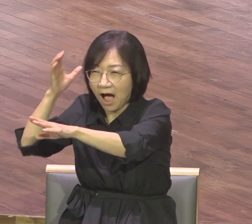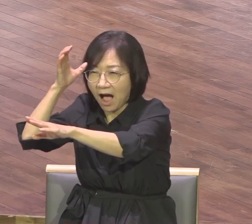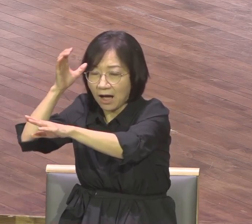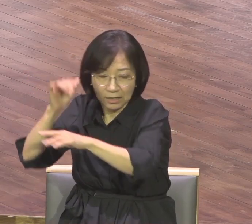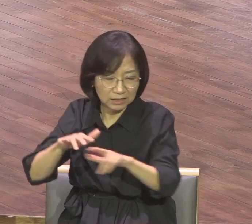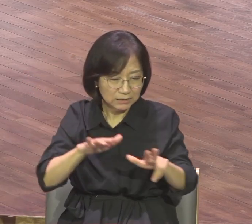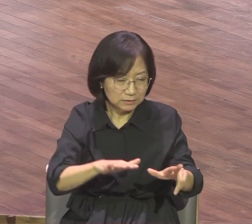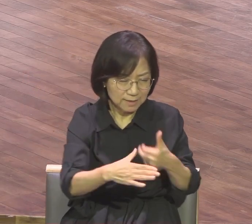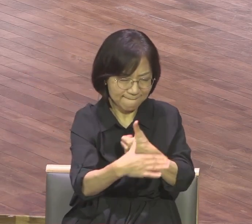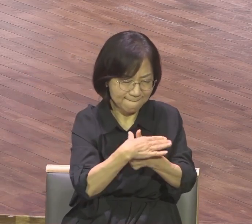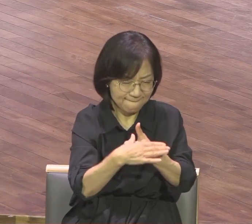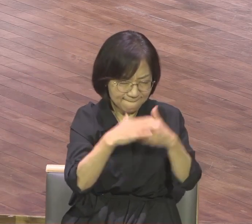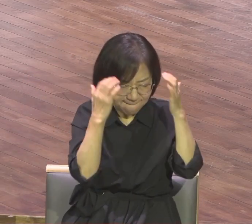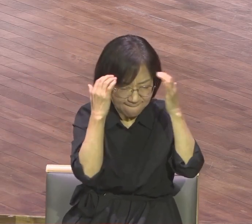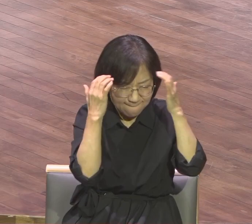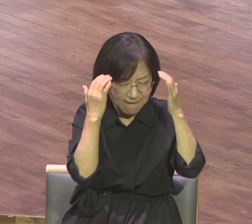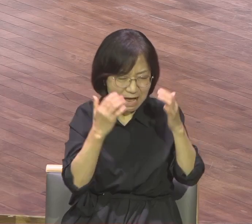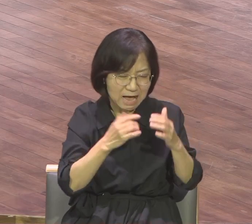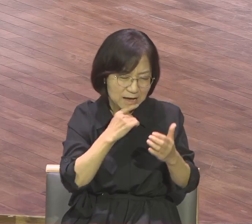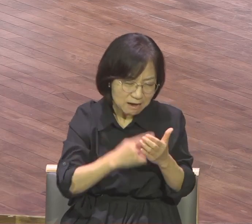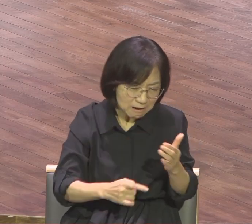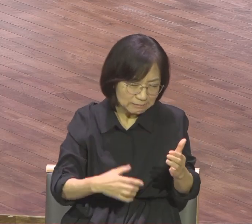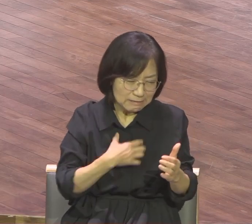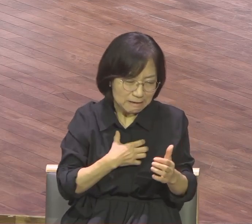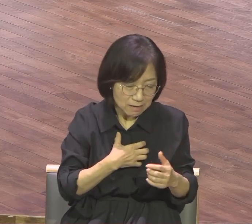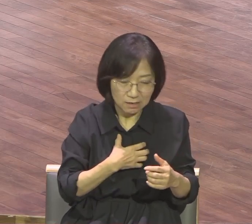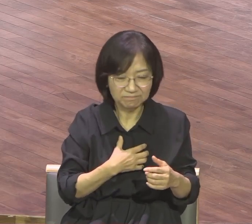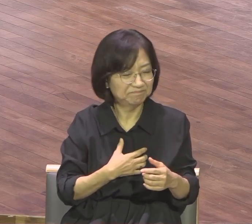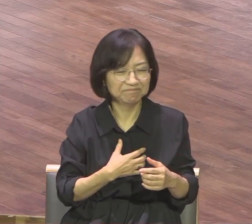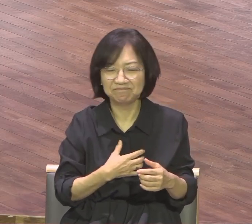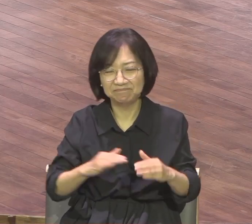있는 손해, 지금 보고 있는 거짓, 이건 비교도 안 돼.